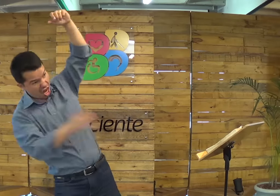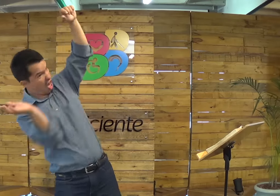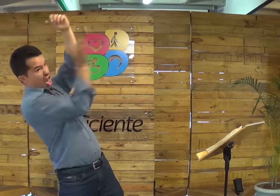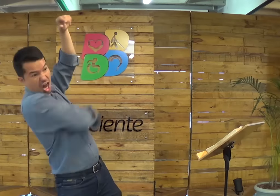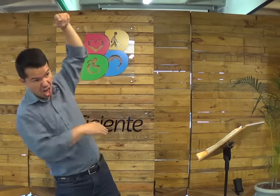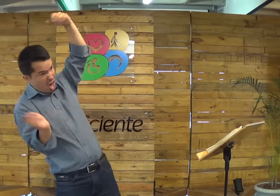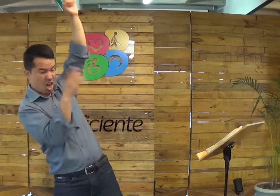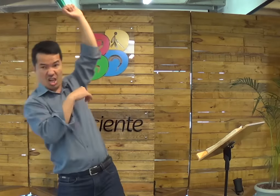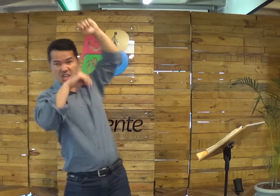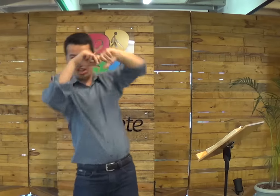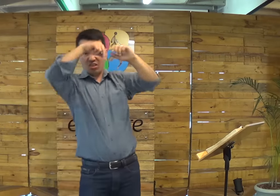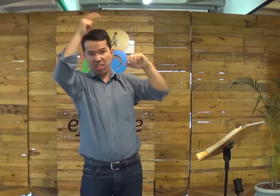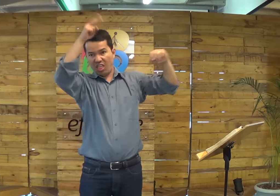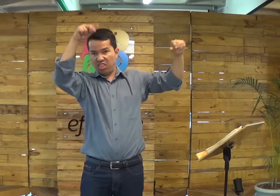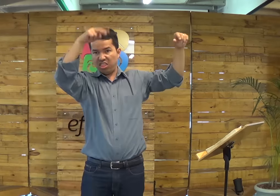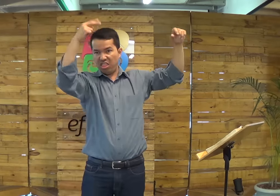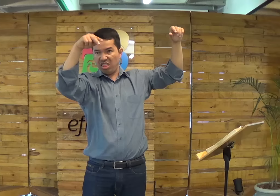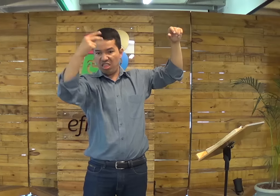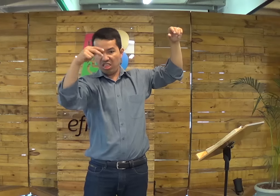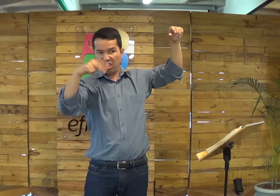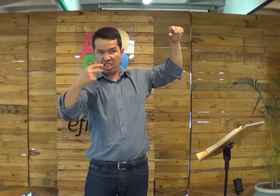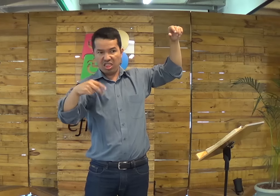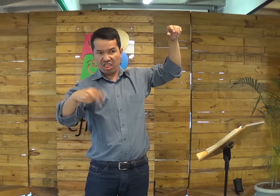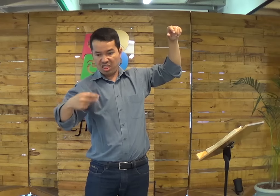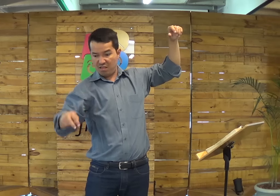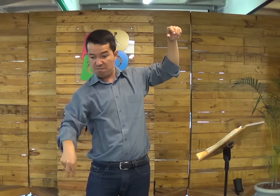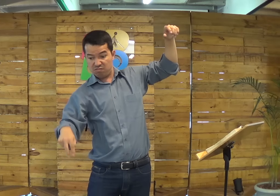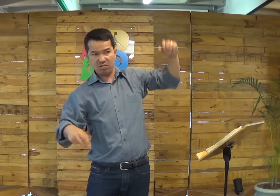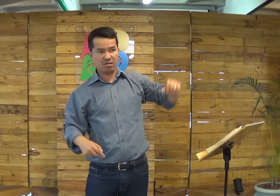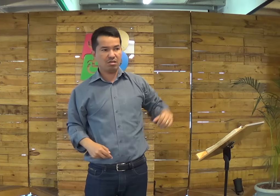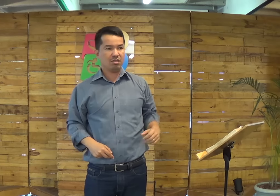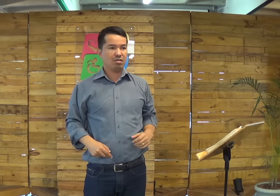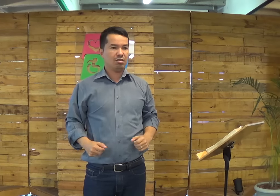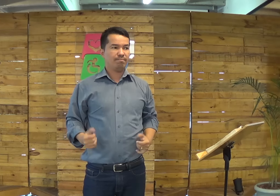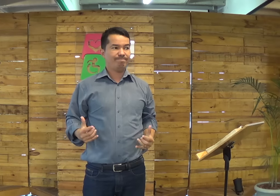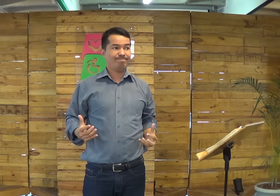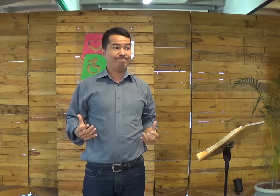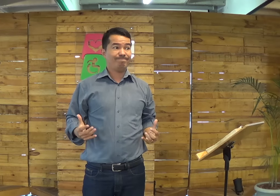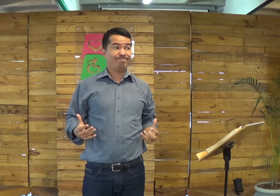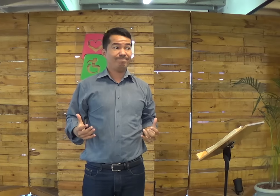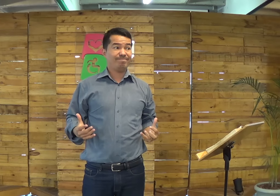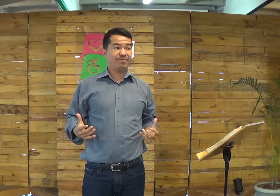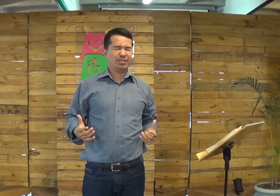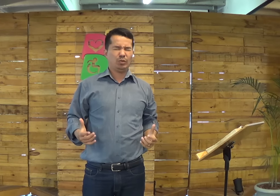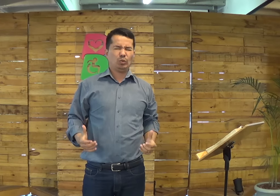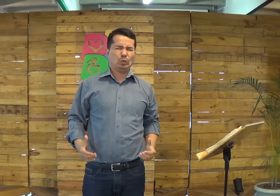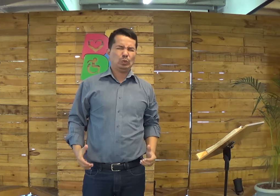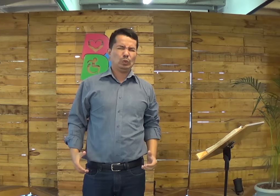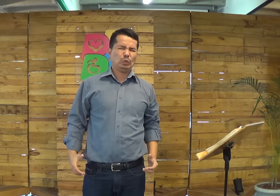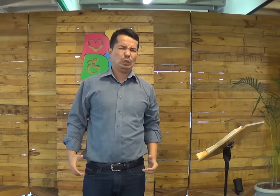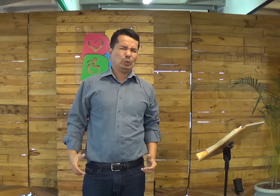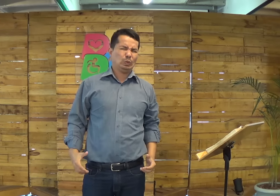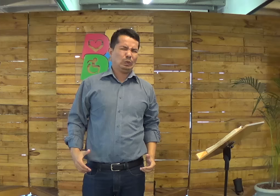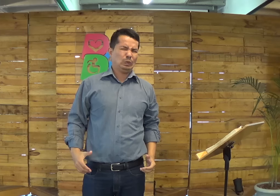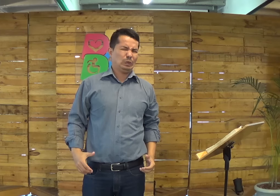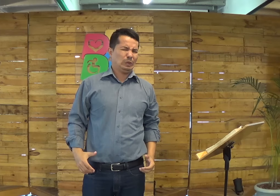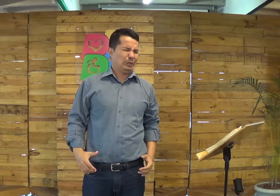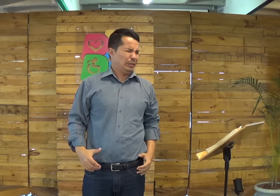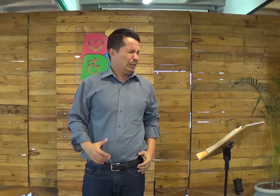você lá Tenta tirar e começa a agonia e te levam para onde lá pro inferno ui